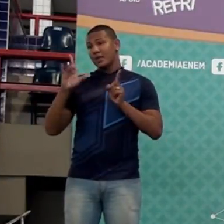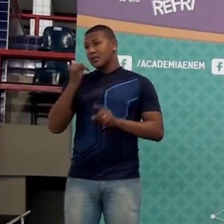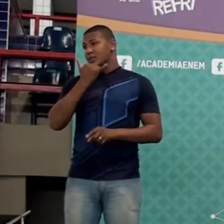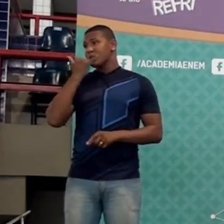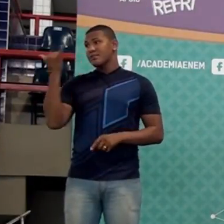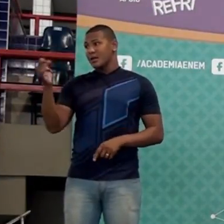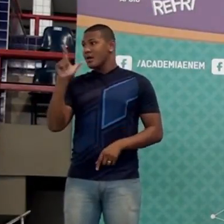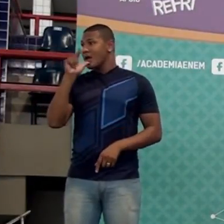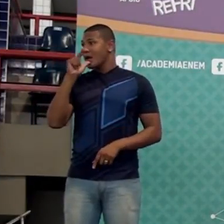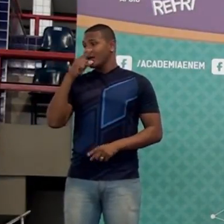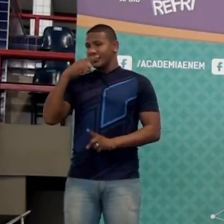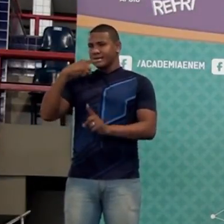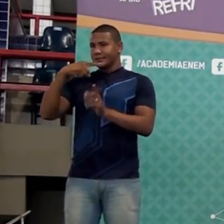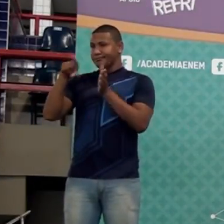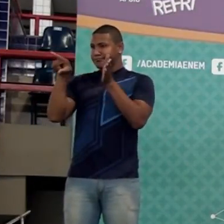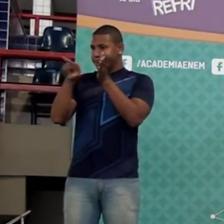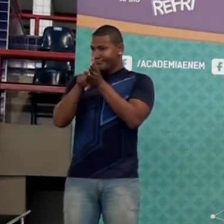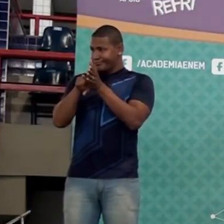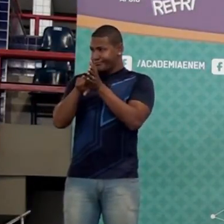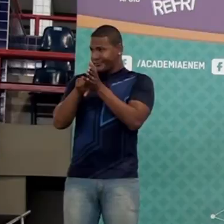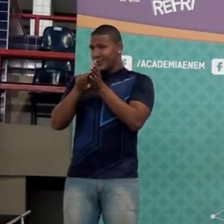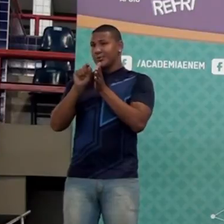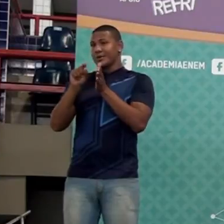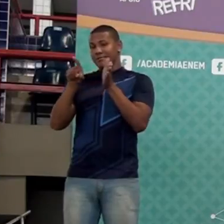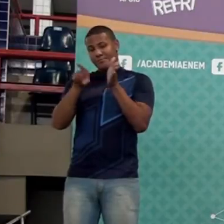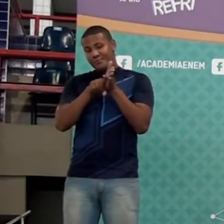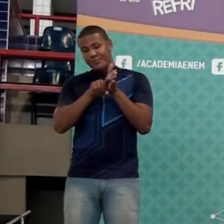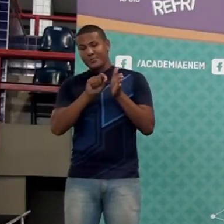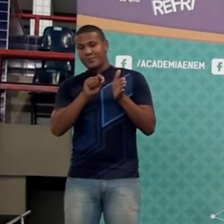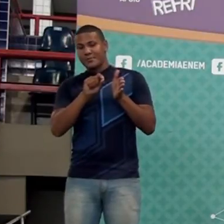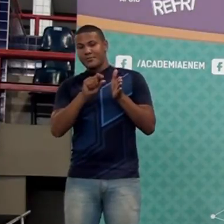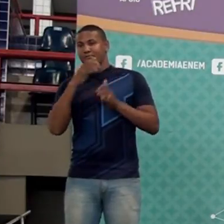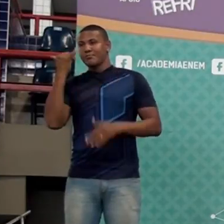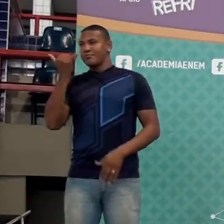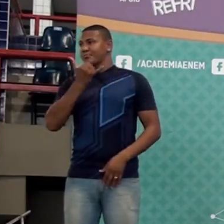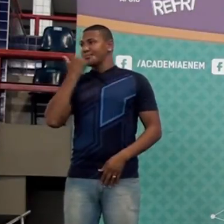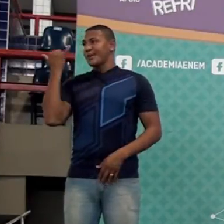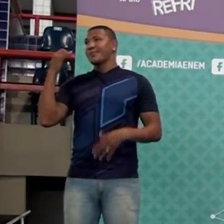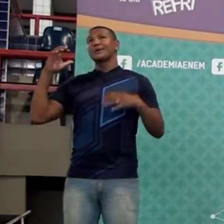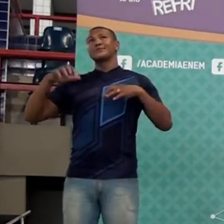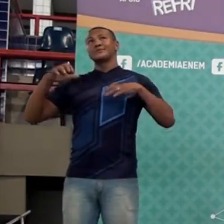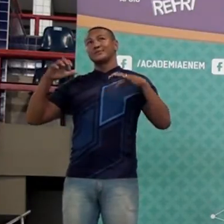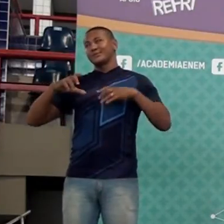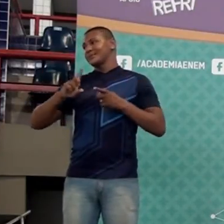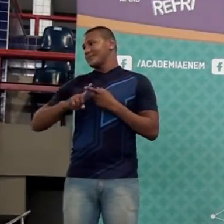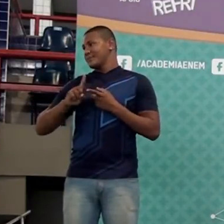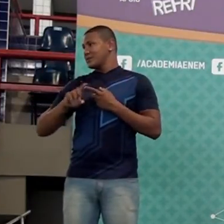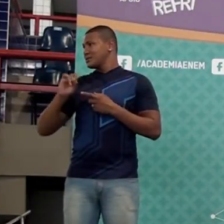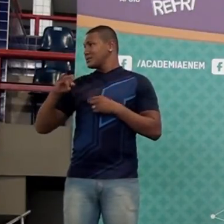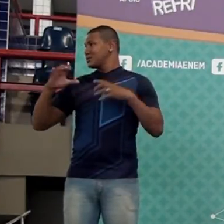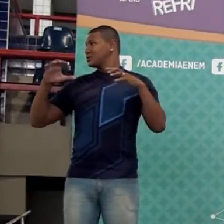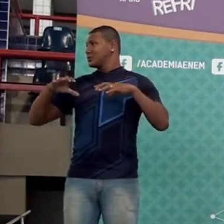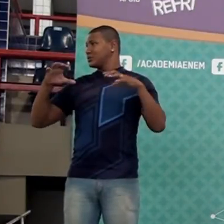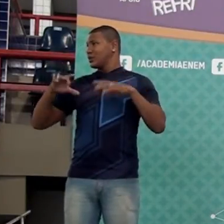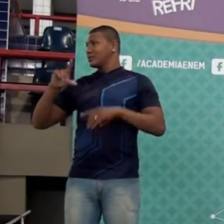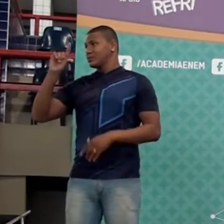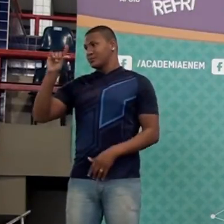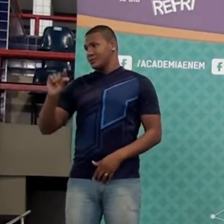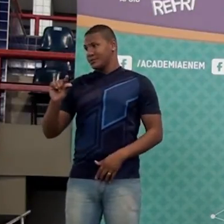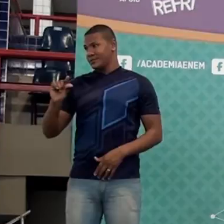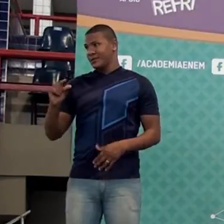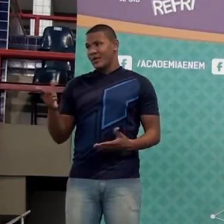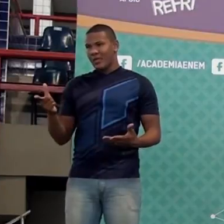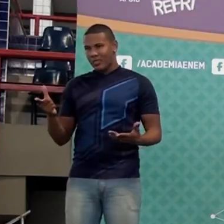uma desvantagem que eu vou deixar para falar mais na frente é que depende do regime de chuvas, né? Quando chove pouco, dá problema, né? Mas